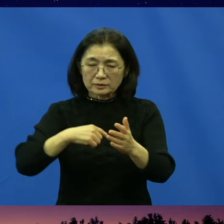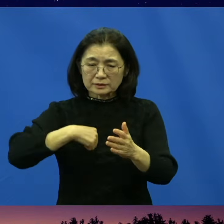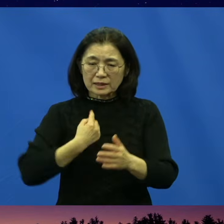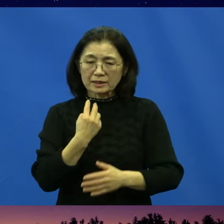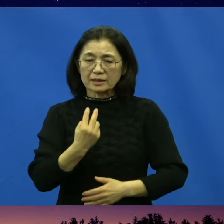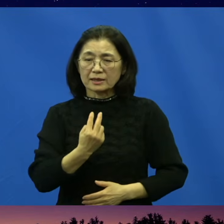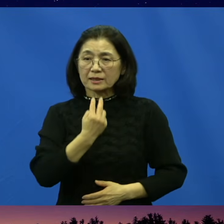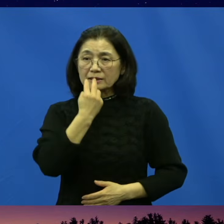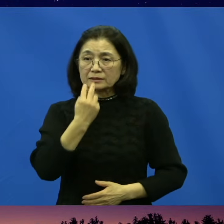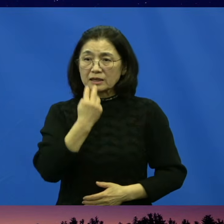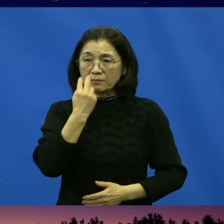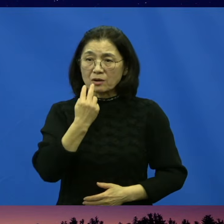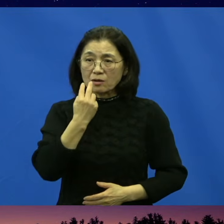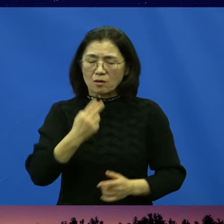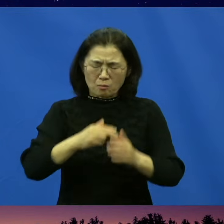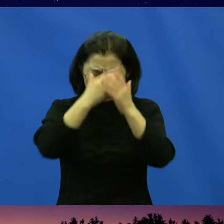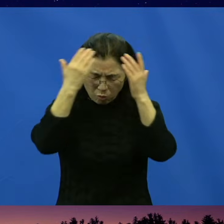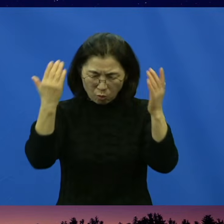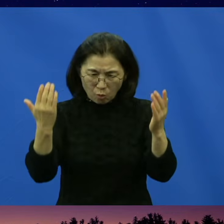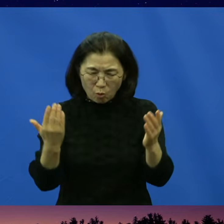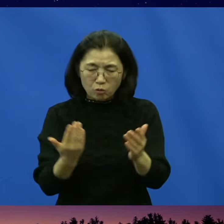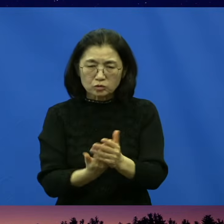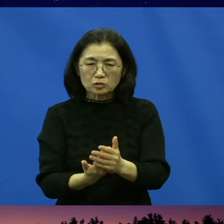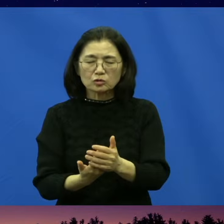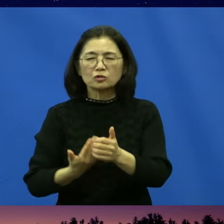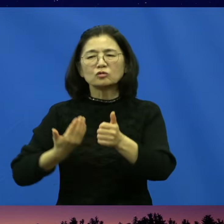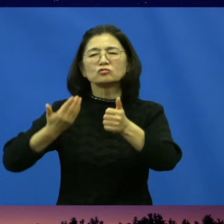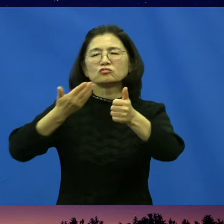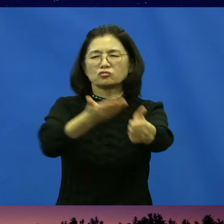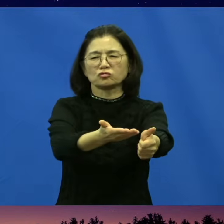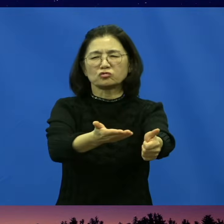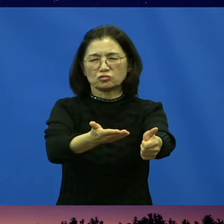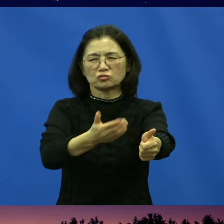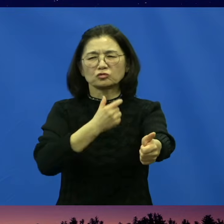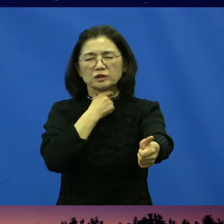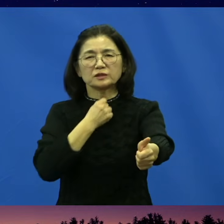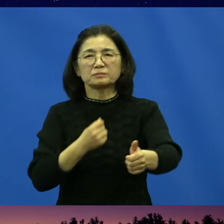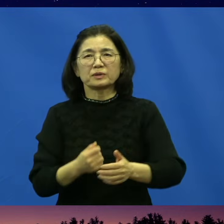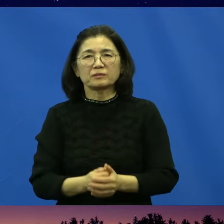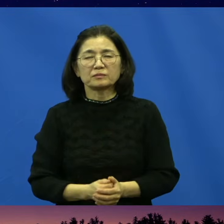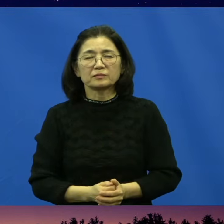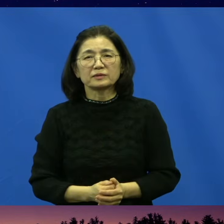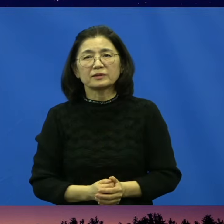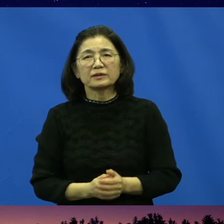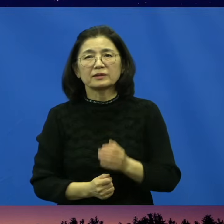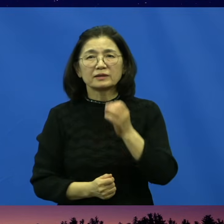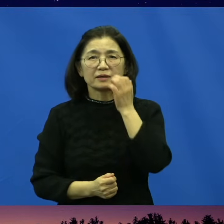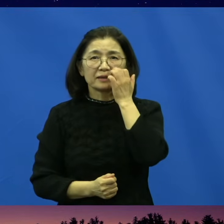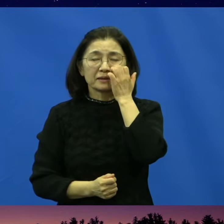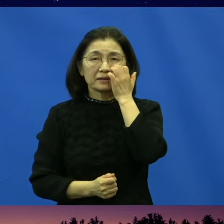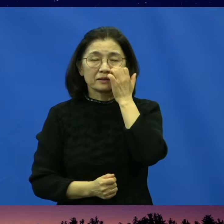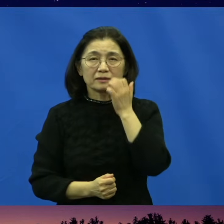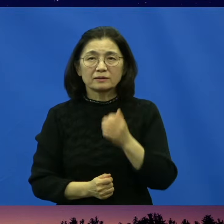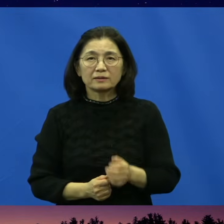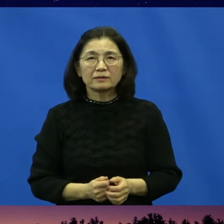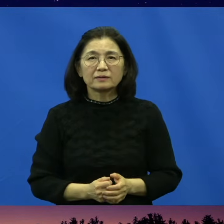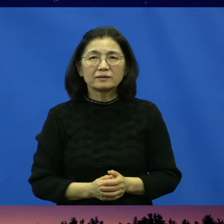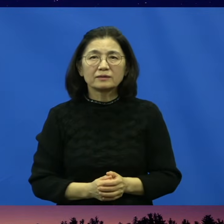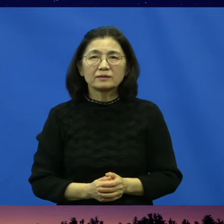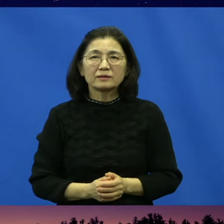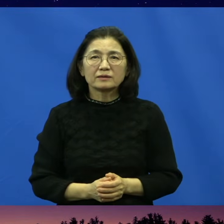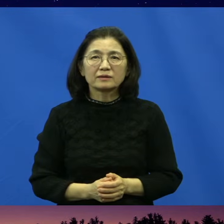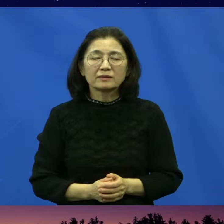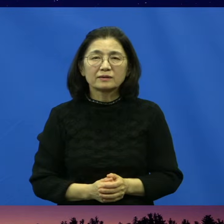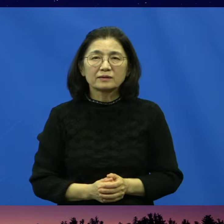마음은 당신을 다 주는 것입니다. 나를 구해, 나를 원한다고 해, 나를 갈망해, 너에게